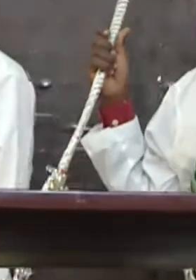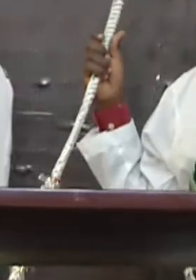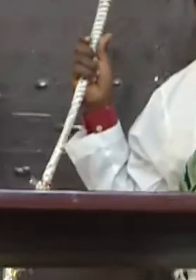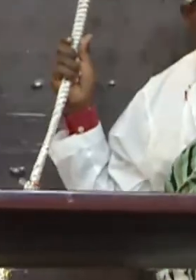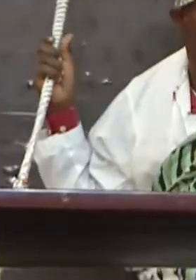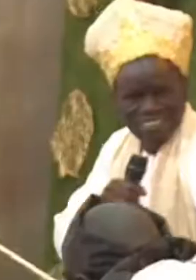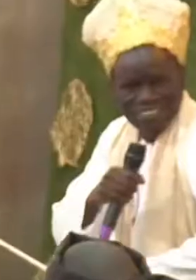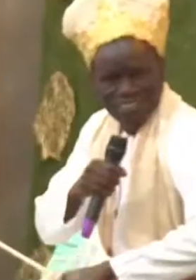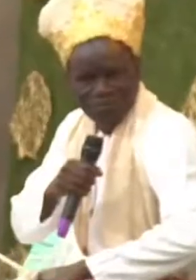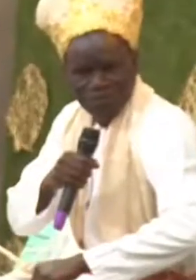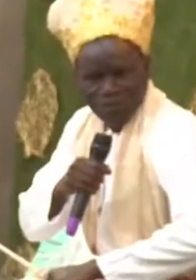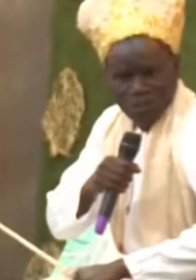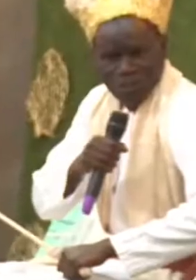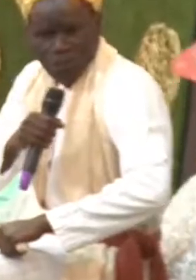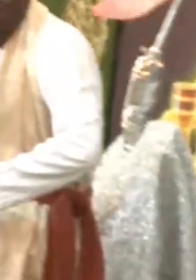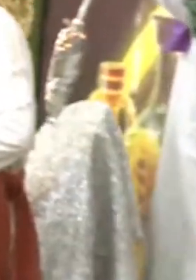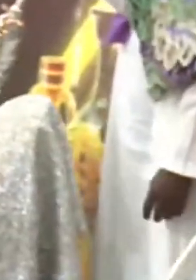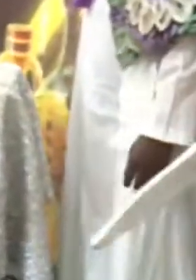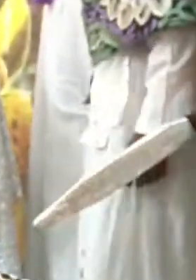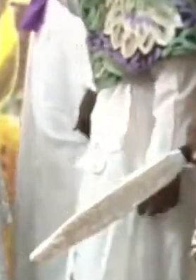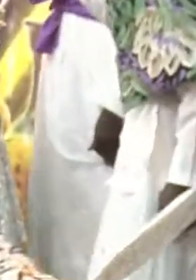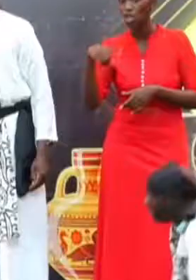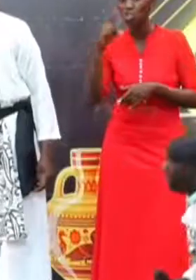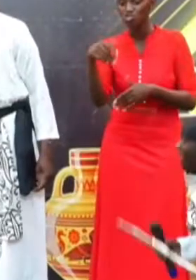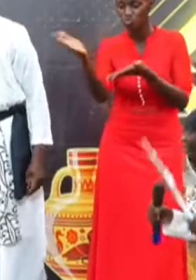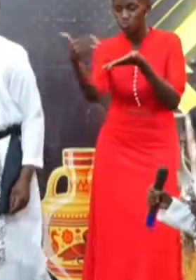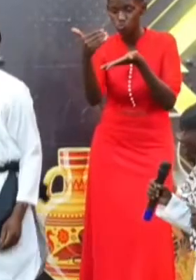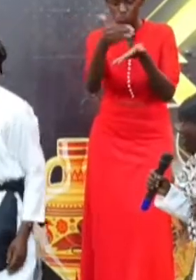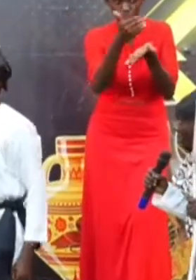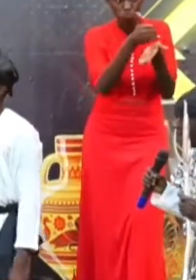bati weewaawo ayi kabaka akaswero mwemwe abakunze